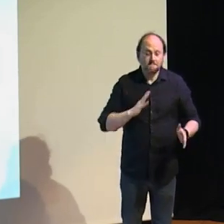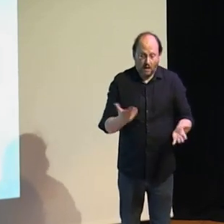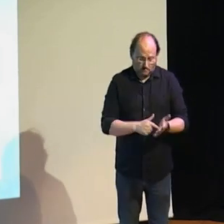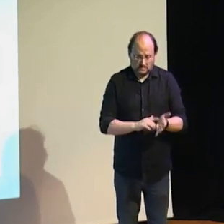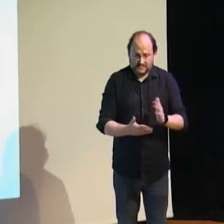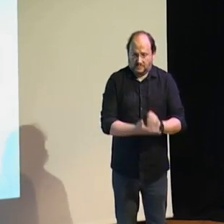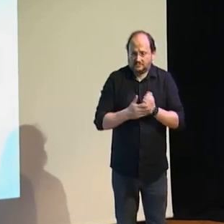facilement